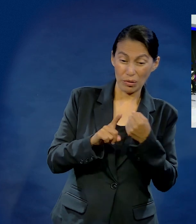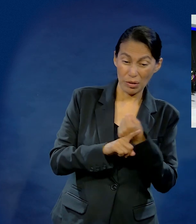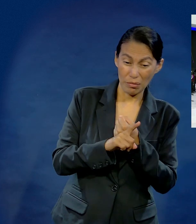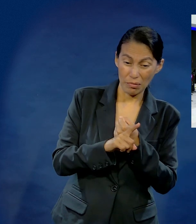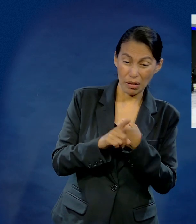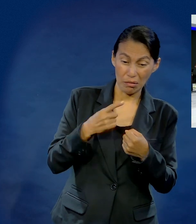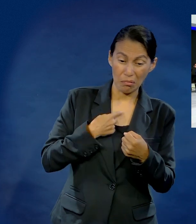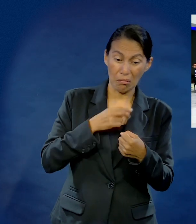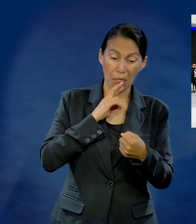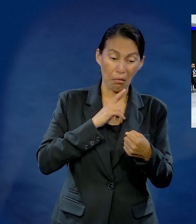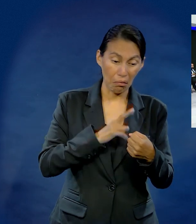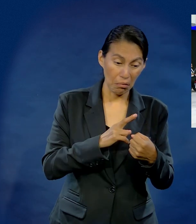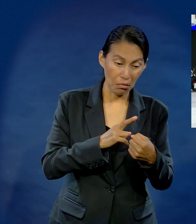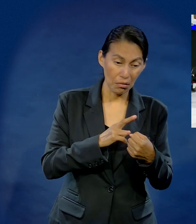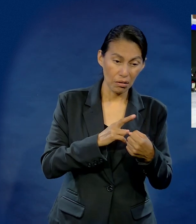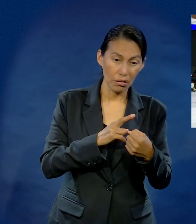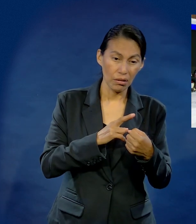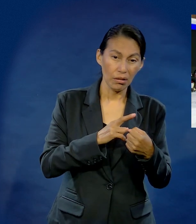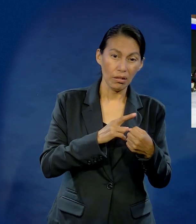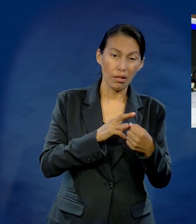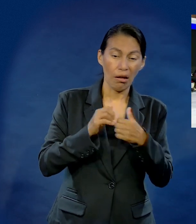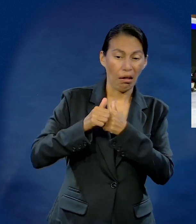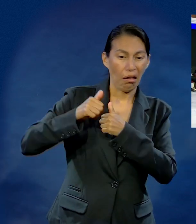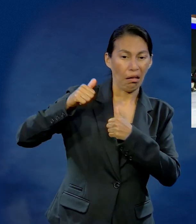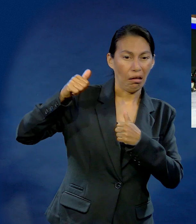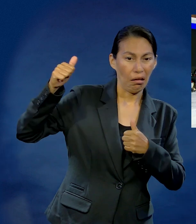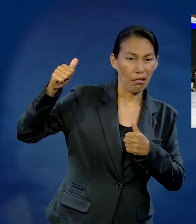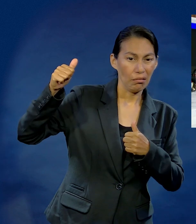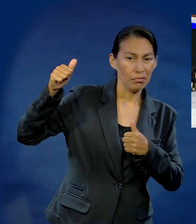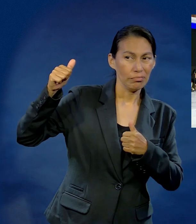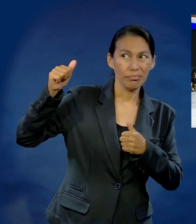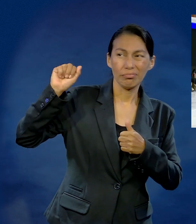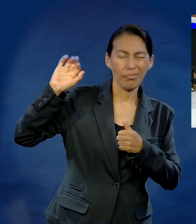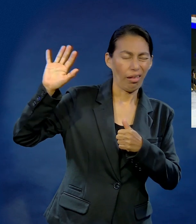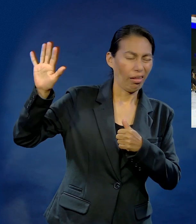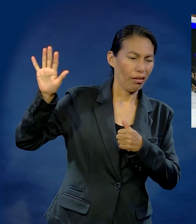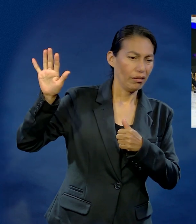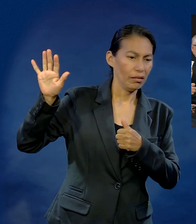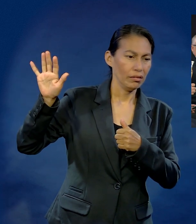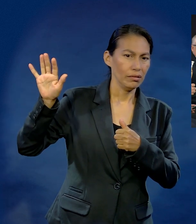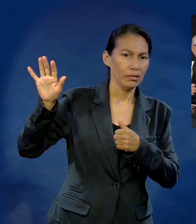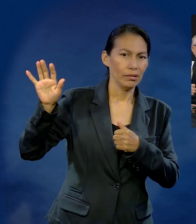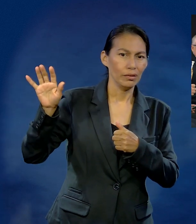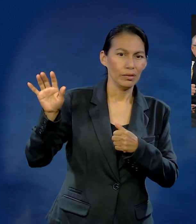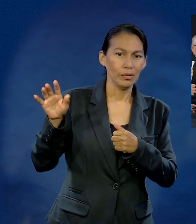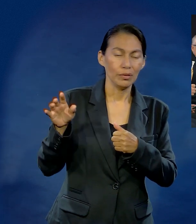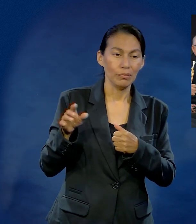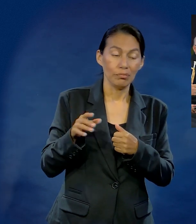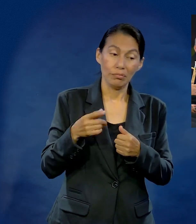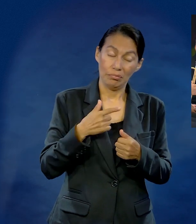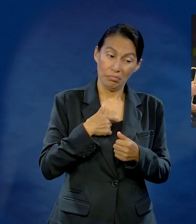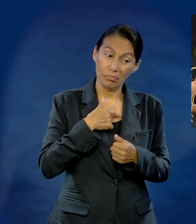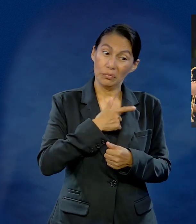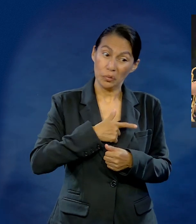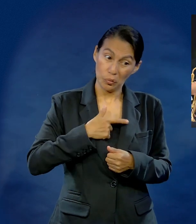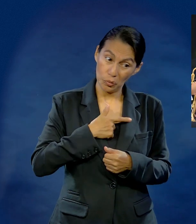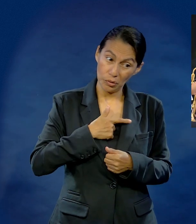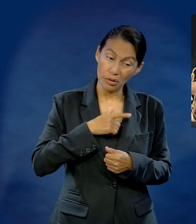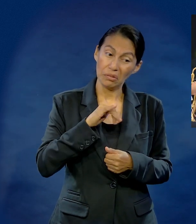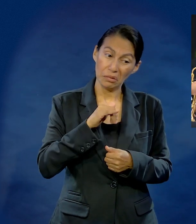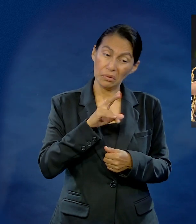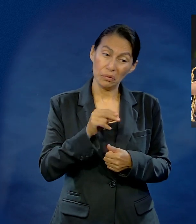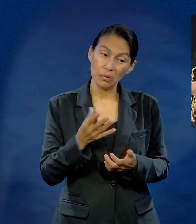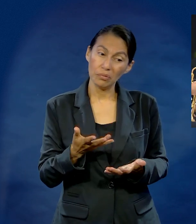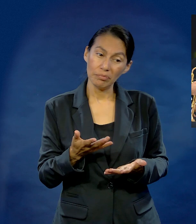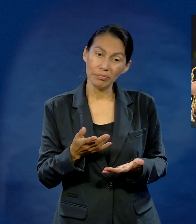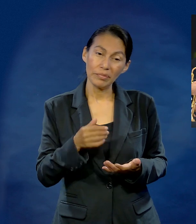porque prontito estaban a punto de quitarle a su esposa. Te conoce la historia, y si no la conoce, antes de comer esta mañana, estúdiela.